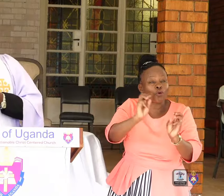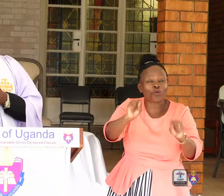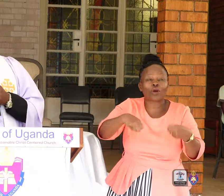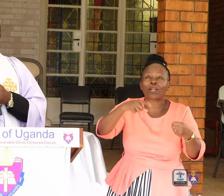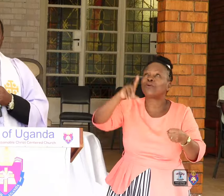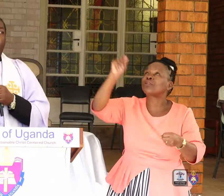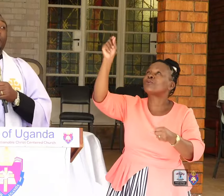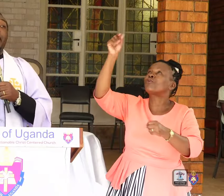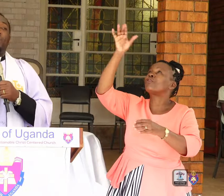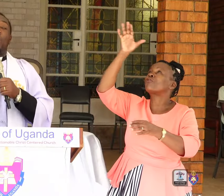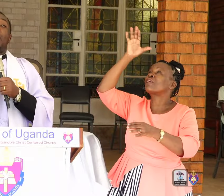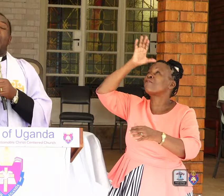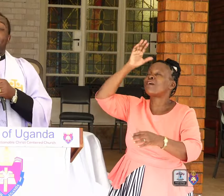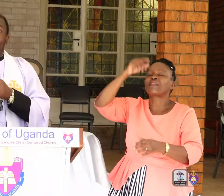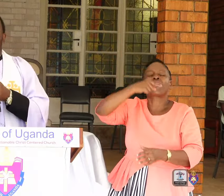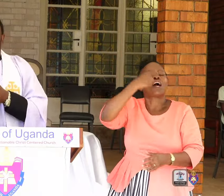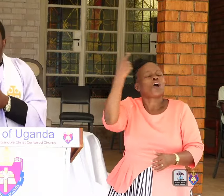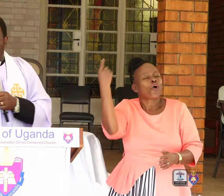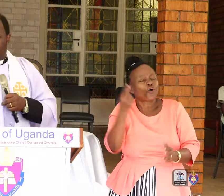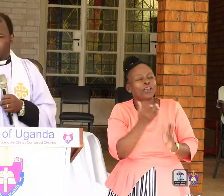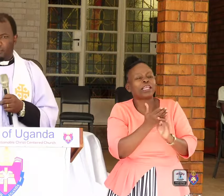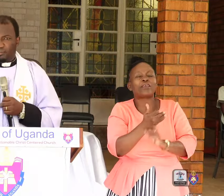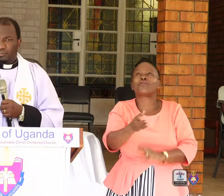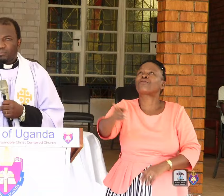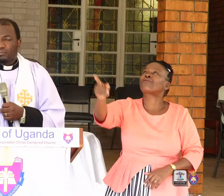kitange okujjako ng'ayise mu nze.